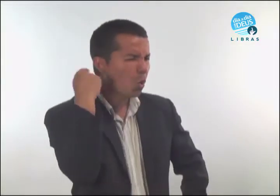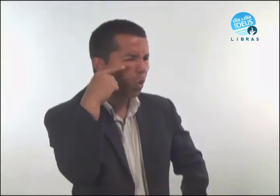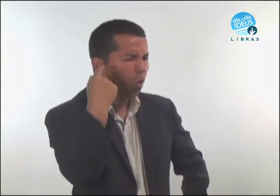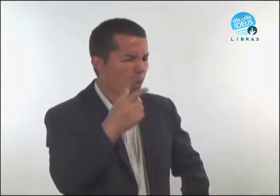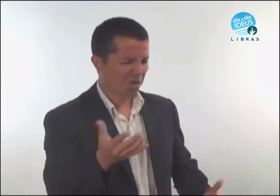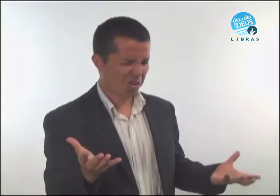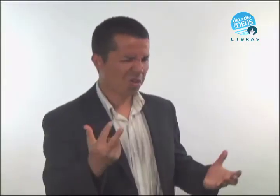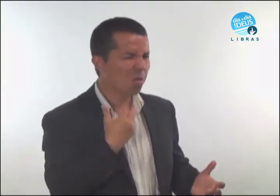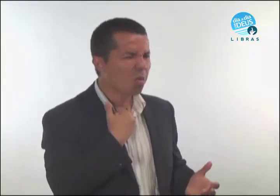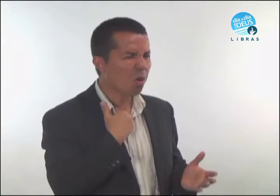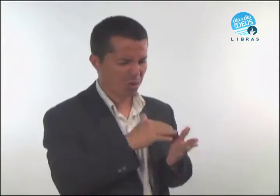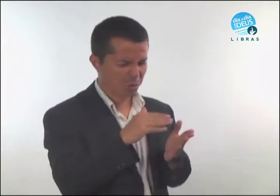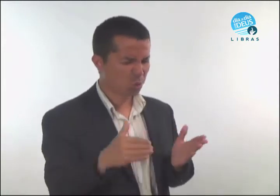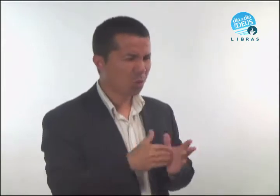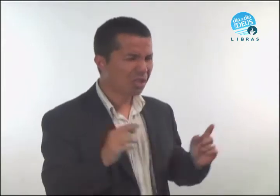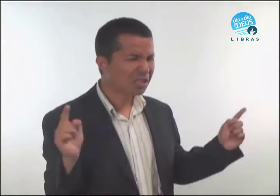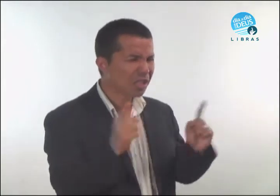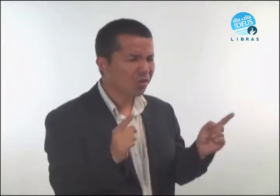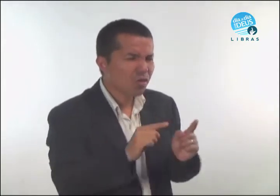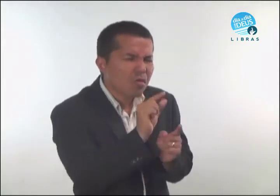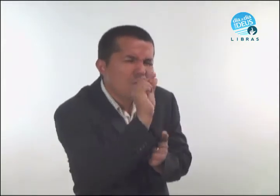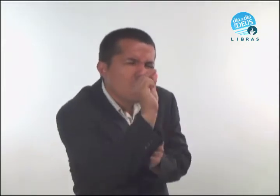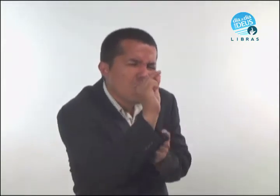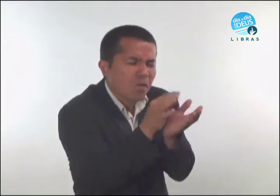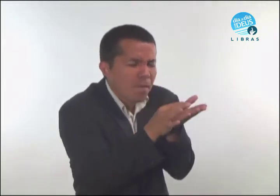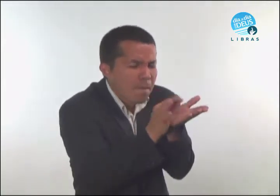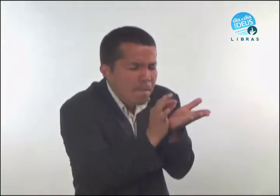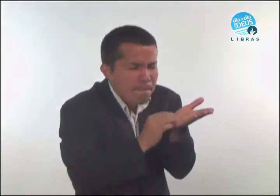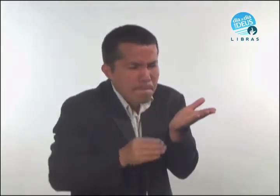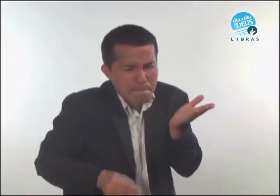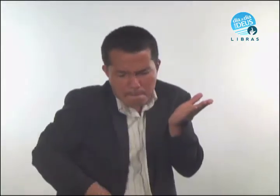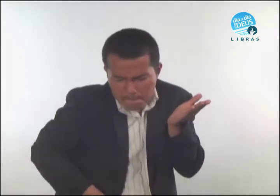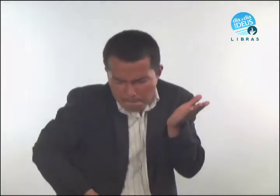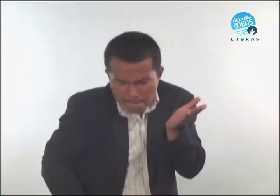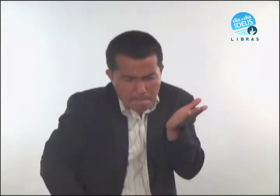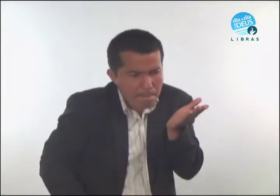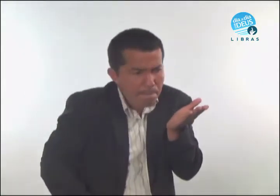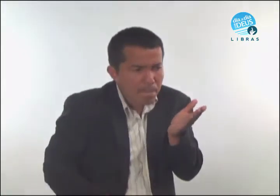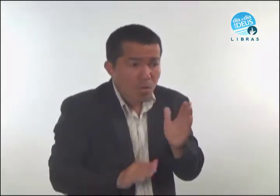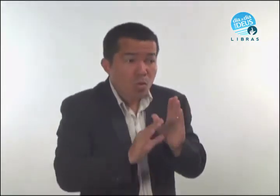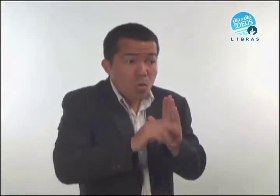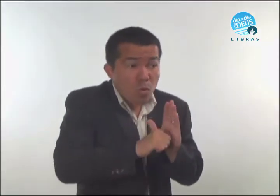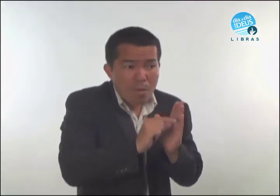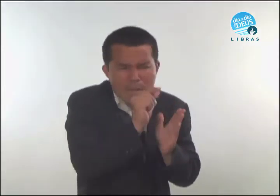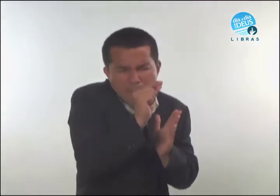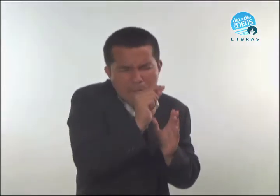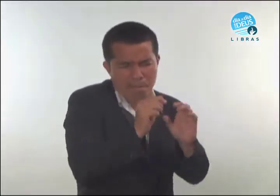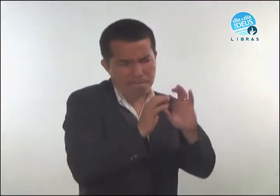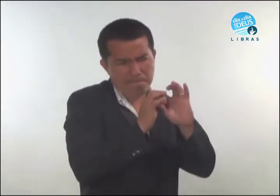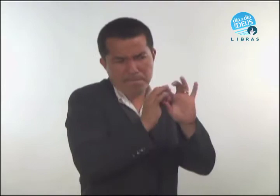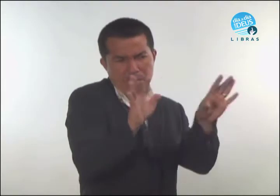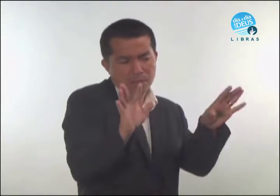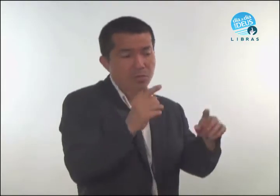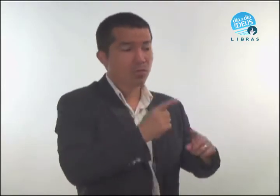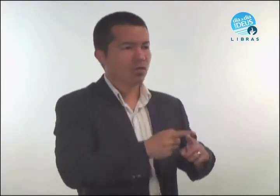não precisa ser tudo isso não, faz só um pouco, não precisa fazer tudo isso que você está